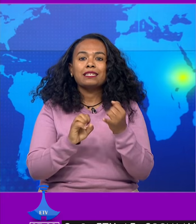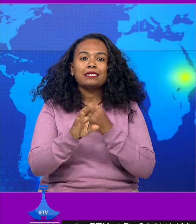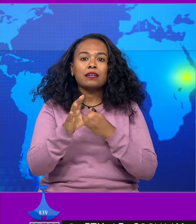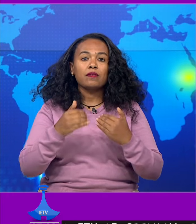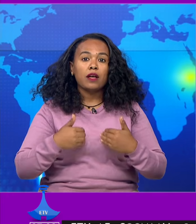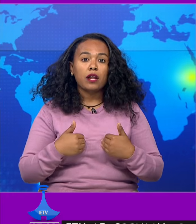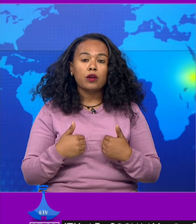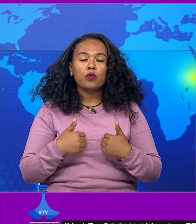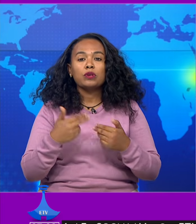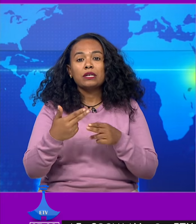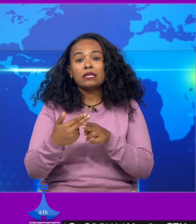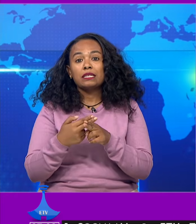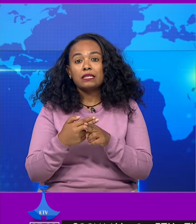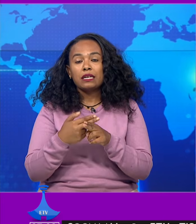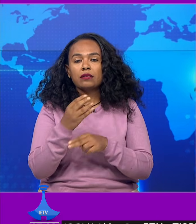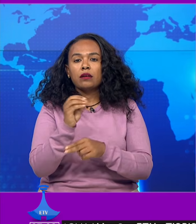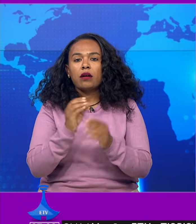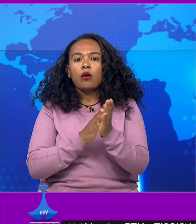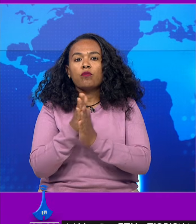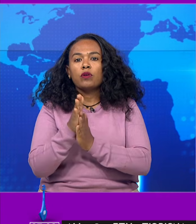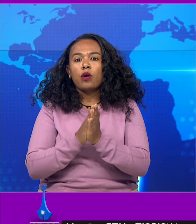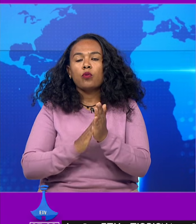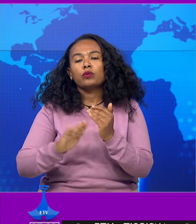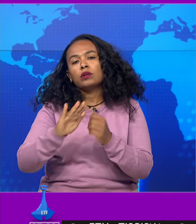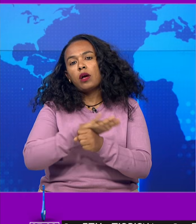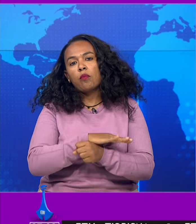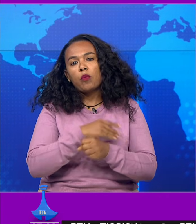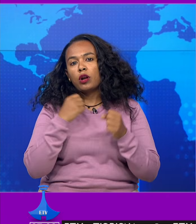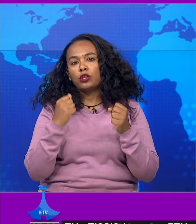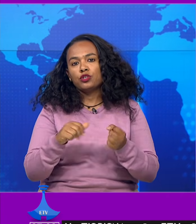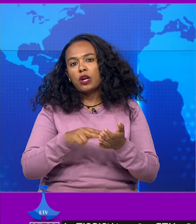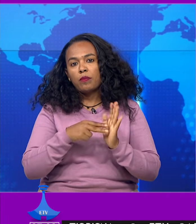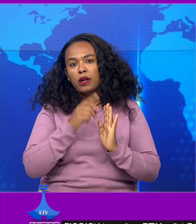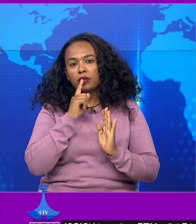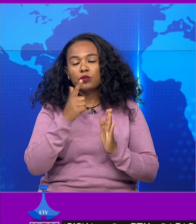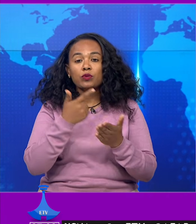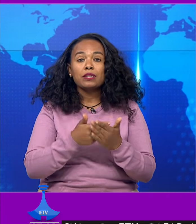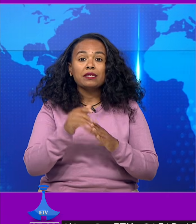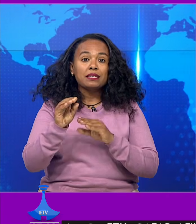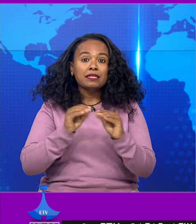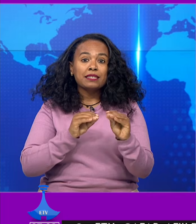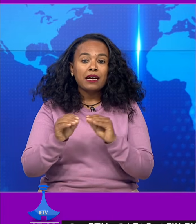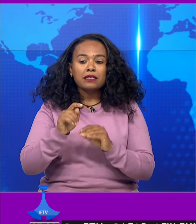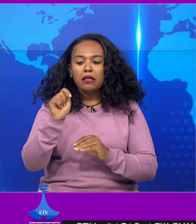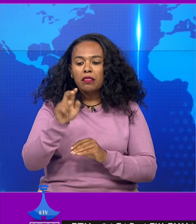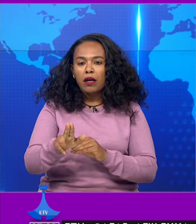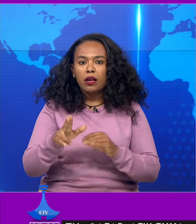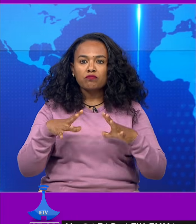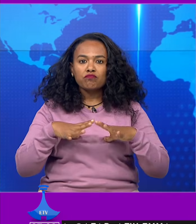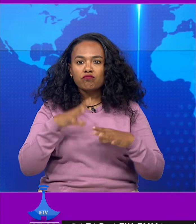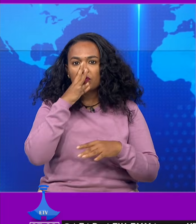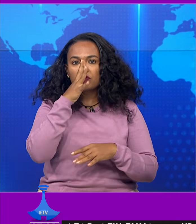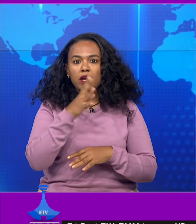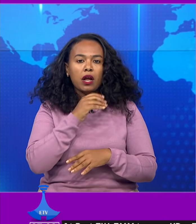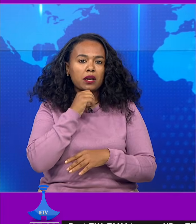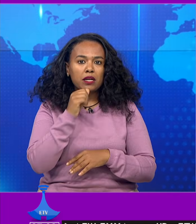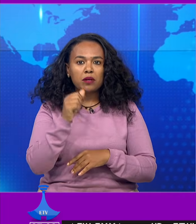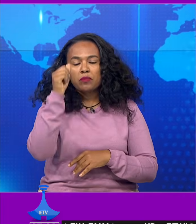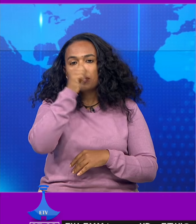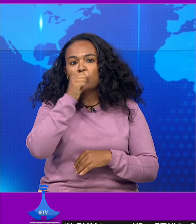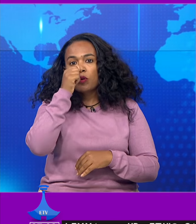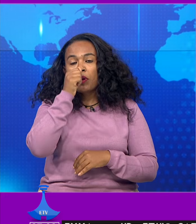ያለውን እጥረት እና ፍላጎት ሊያሟላ ይችላል ማለት ነው። ይህ እንቅስቃሴ ተራ መዝናኛ የመፍጠር ጉዳይም አይደለም።